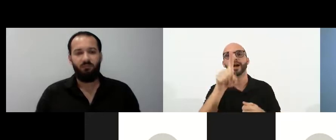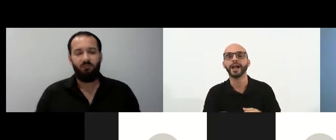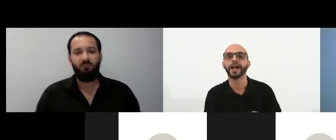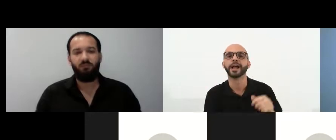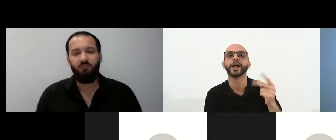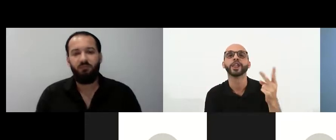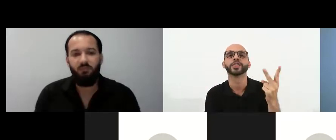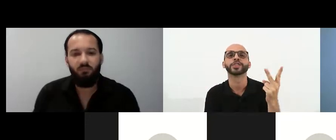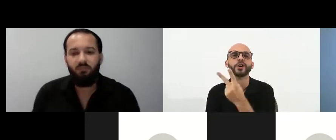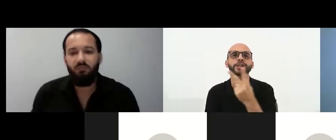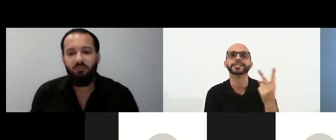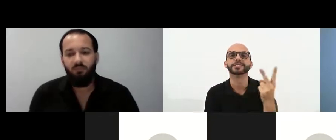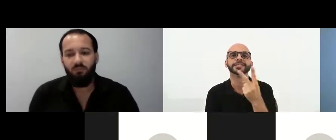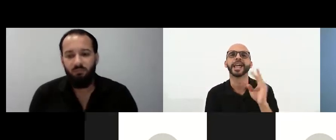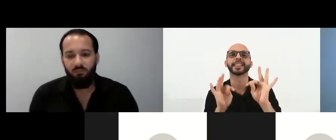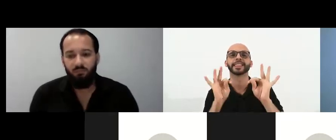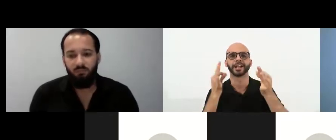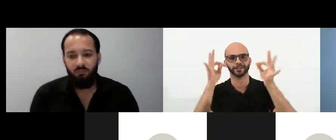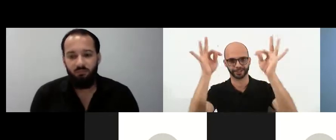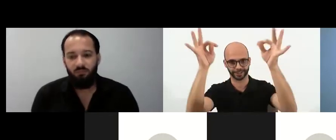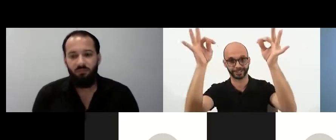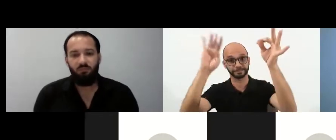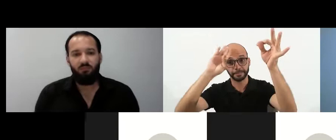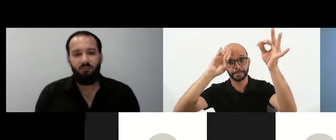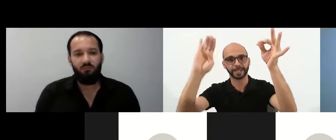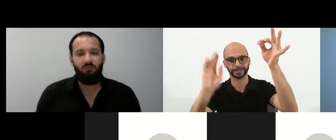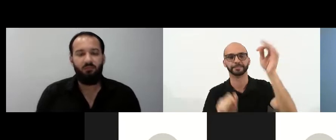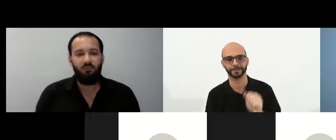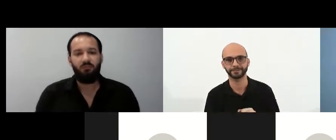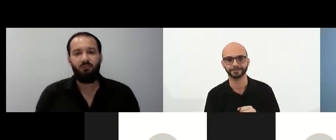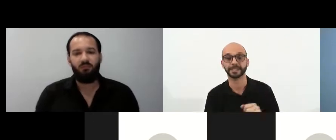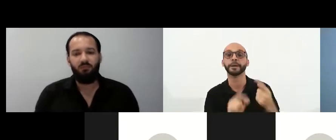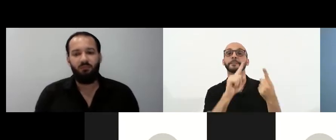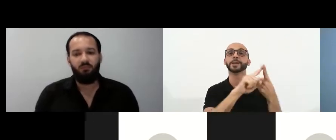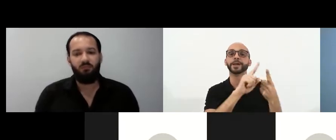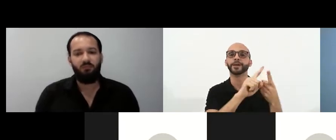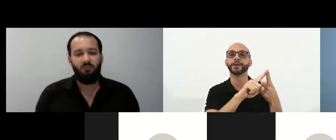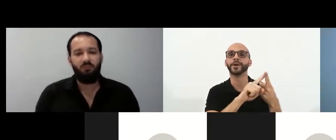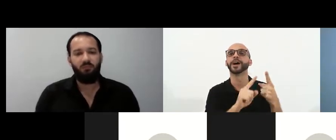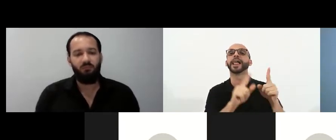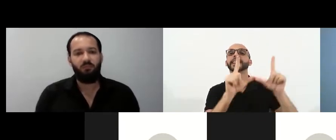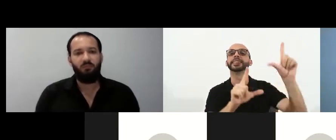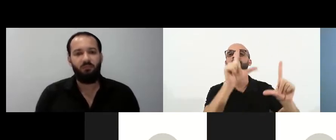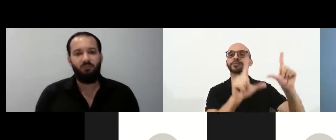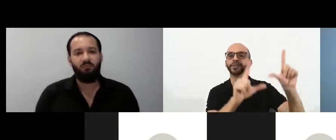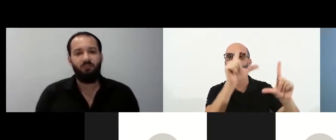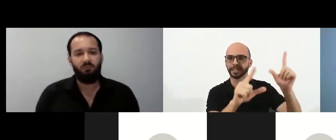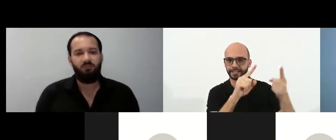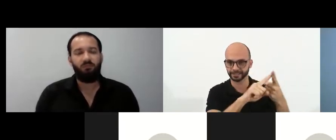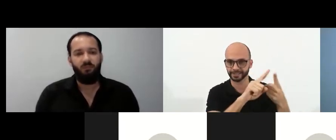à distância que foi utilizada, que nós utilizamos, o principal foi qual? A